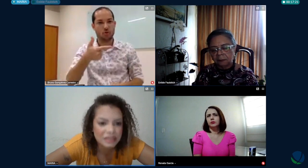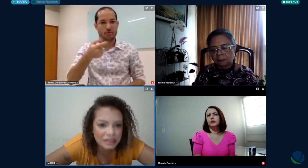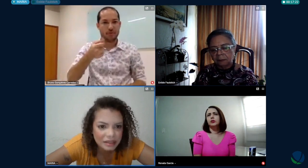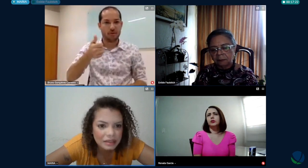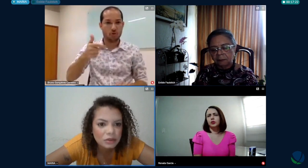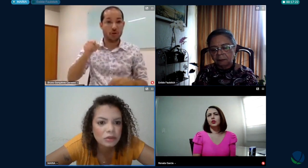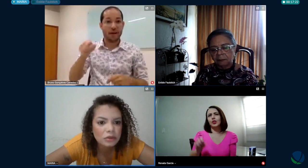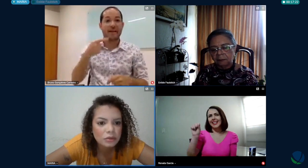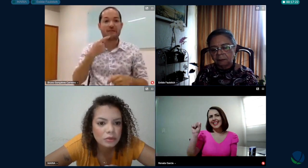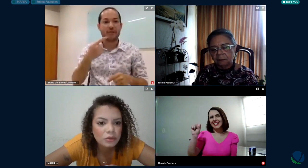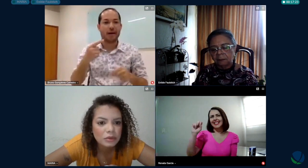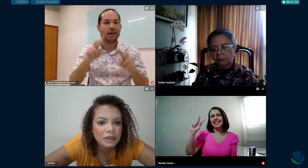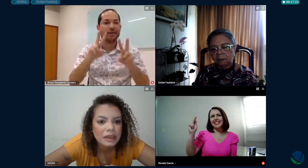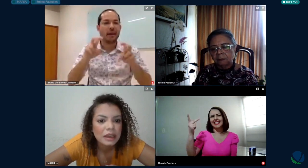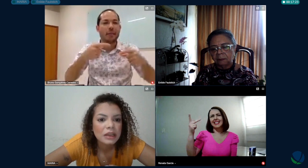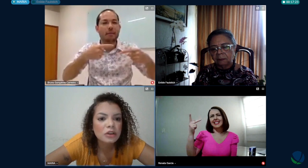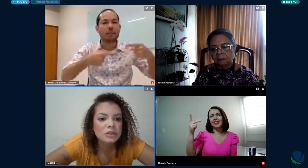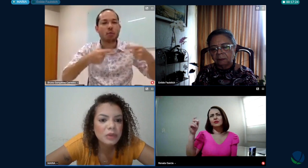2012.